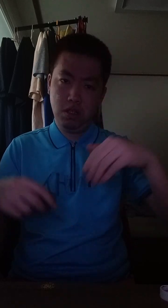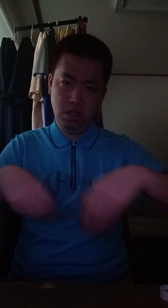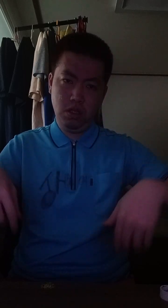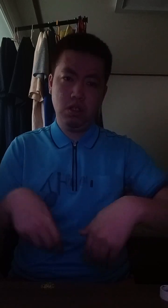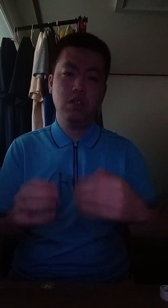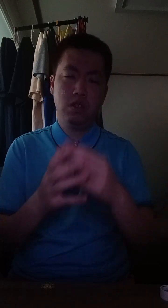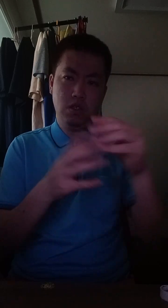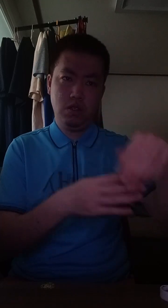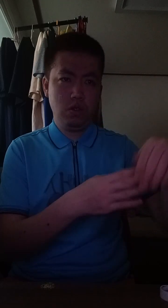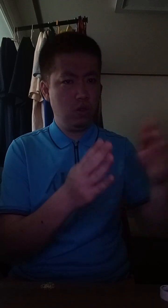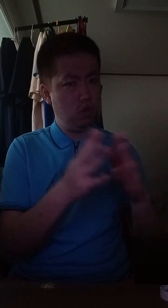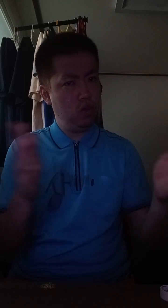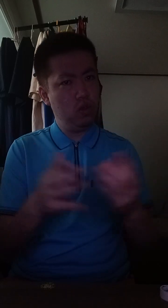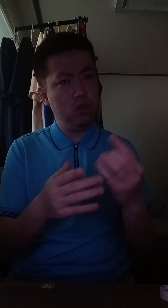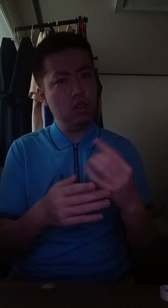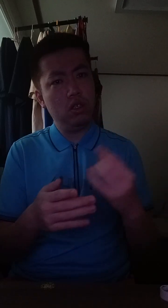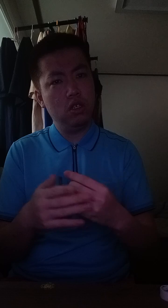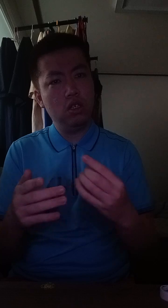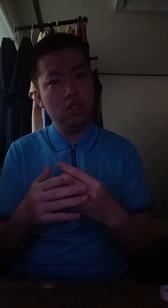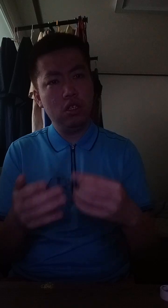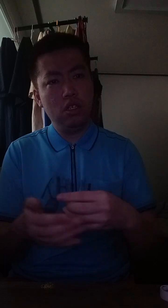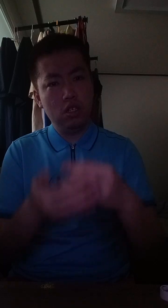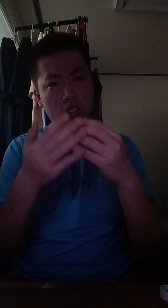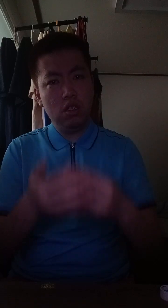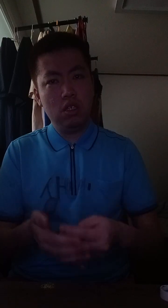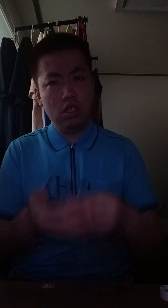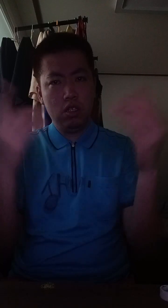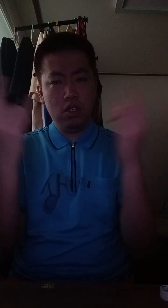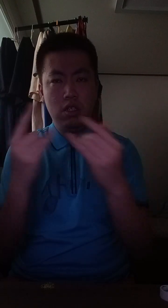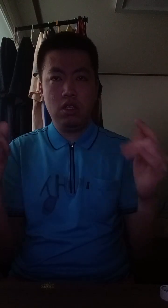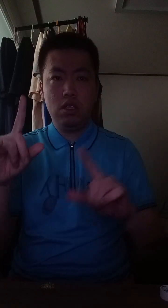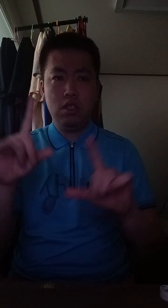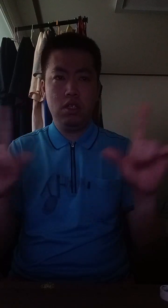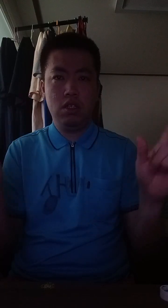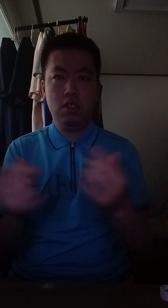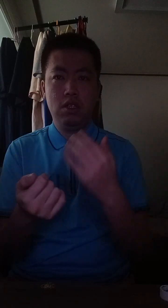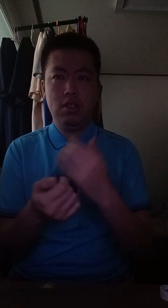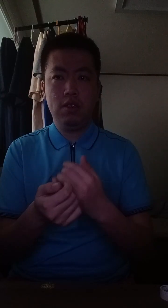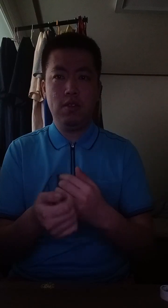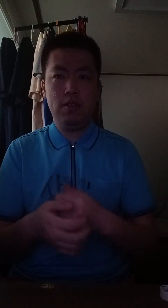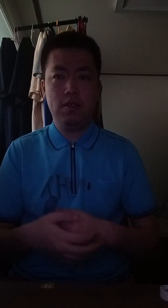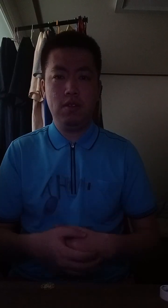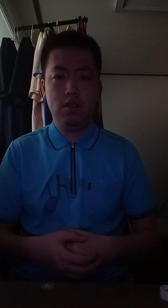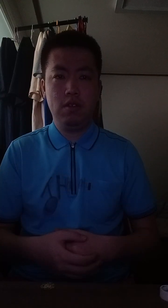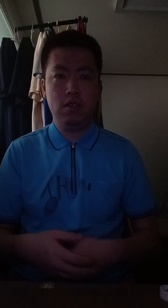확대하고 설치가 안 되는 곳엔 LED 경고등을 달겠다고 밝혔습니다. 현장 K 신현욱입니다.